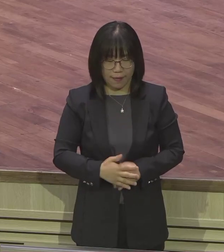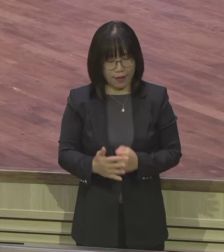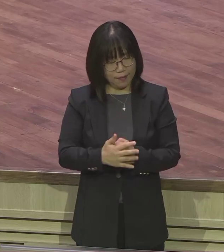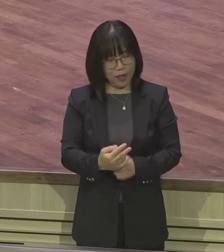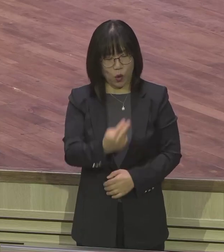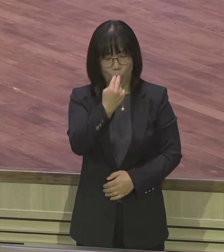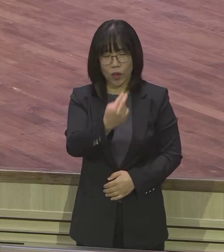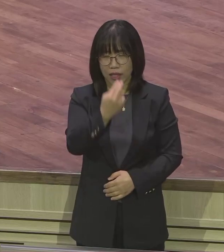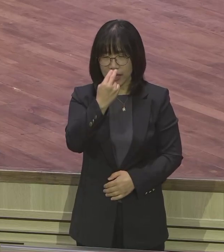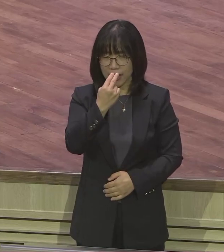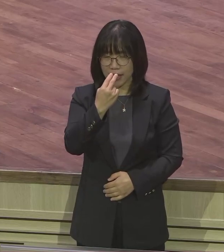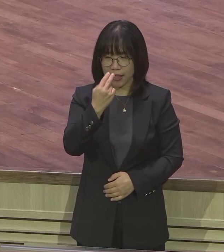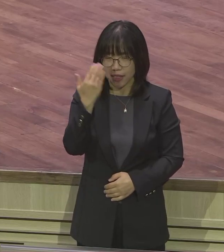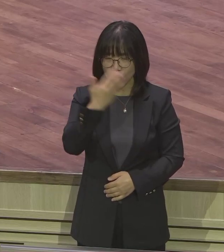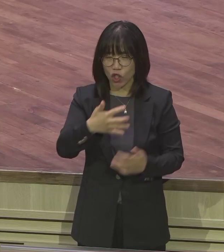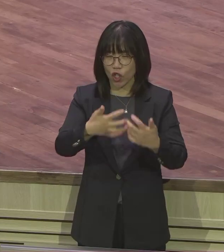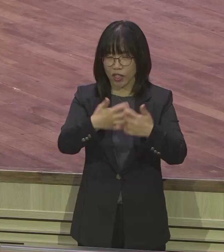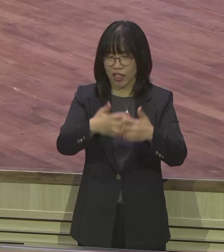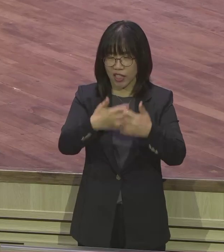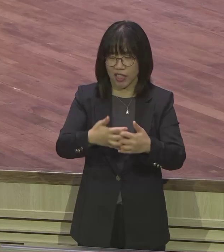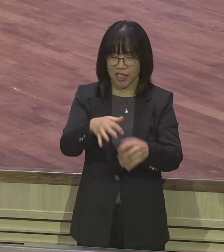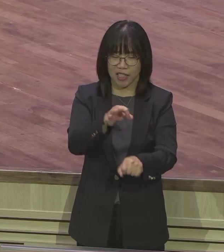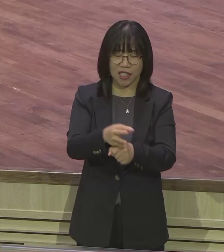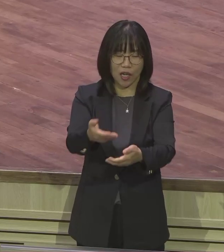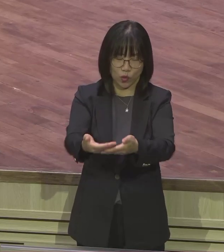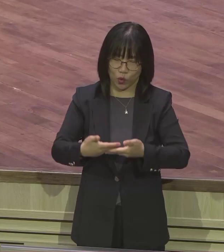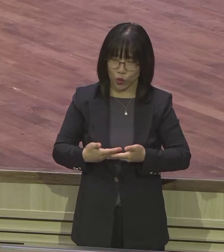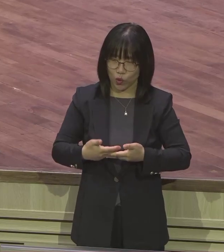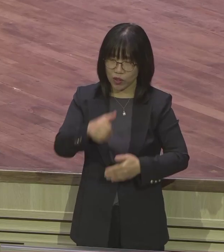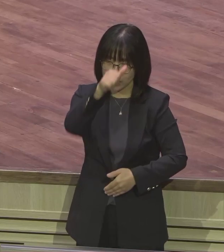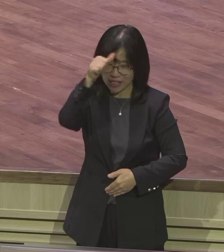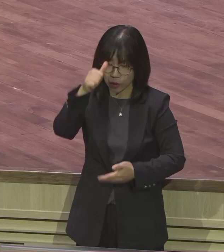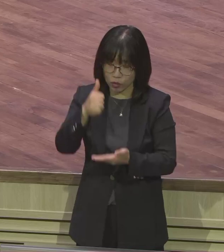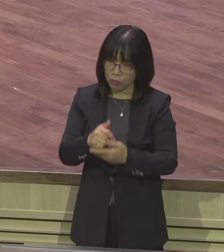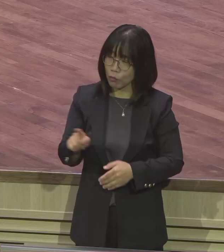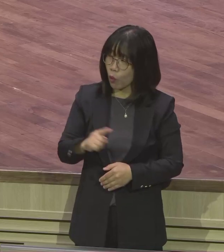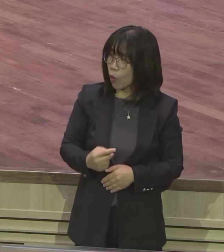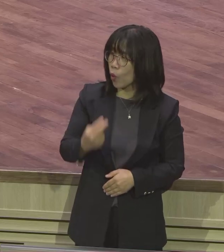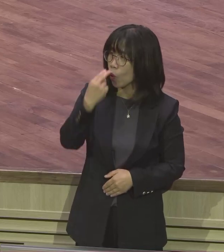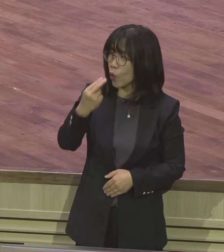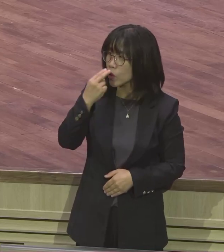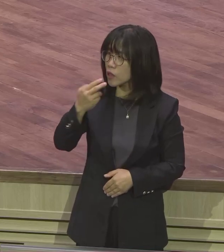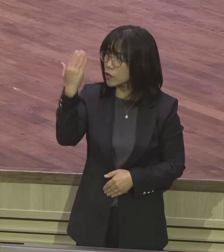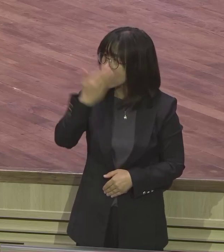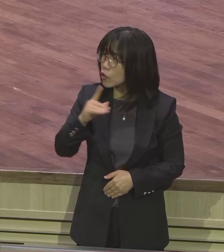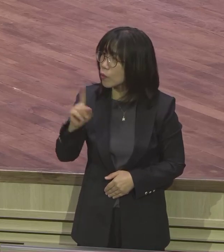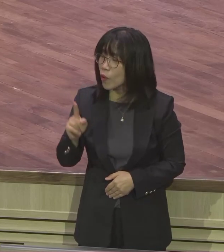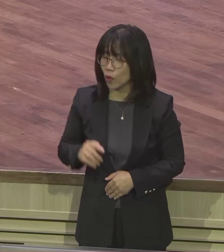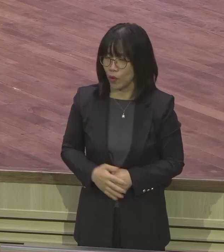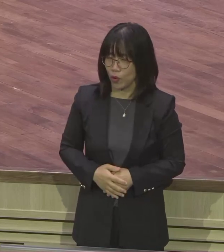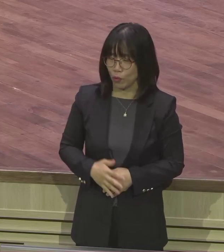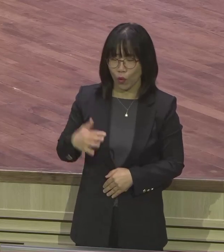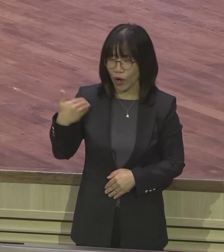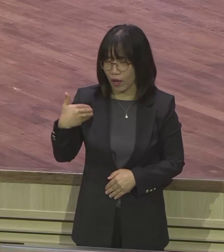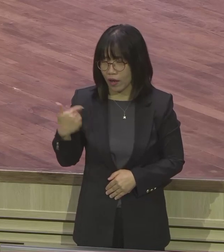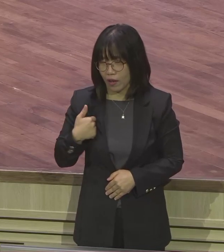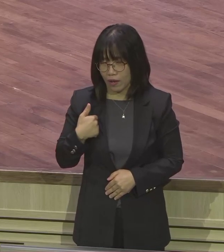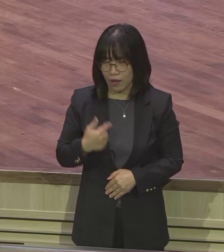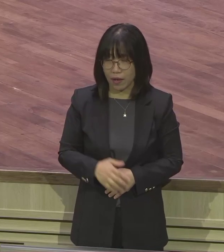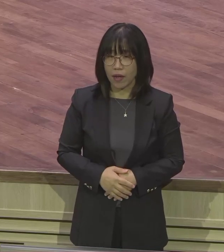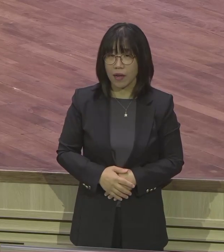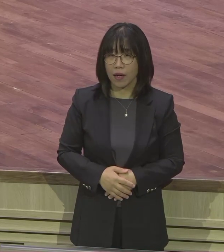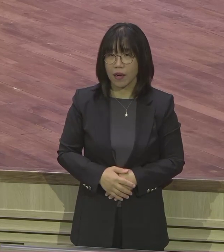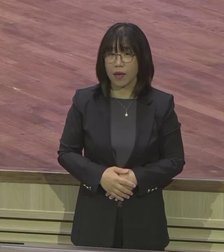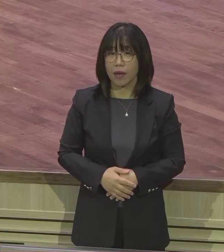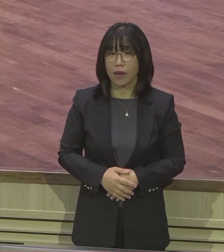공기청정기라는 걸 깔 때 야, 다 사치스럽네 그랬다니까. 무슨 공기청정기 뭐 알고 보니까요. 공기청정기